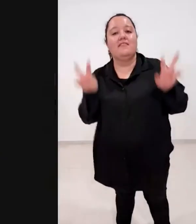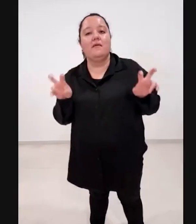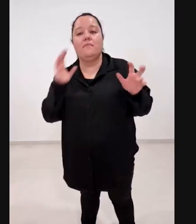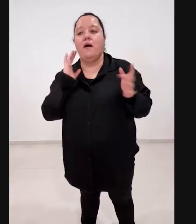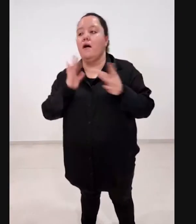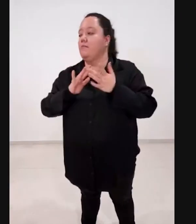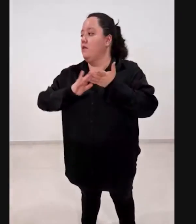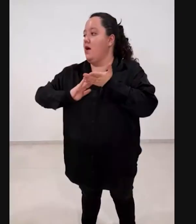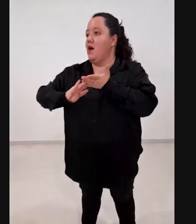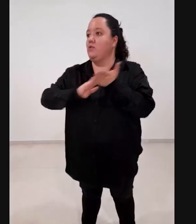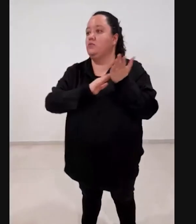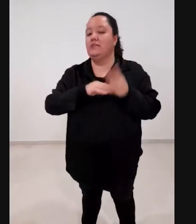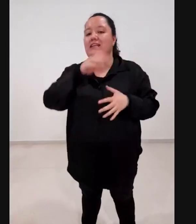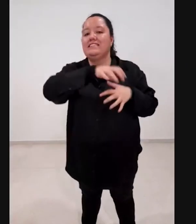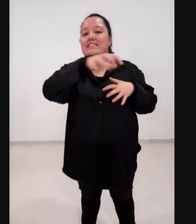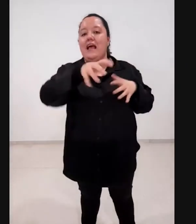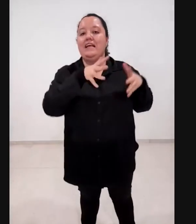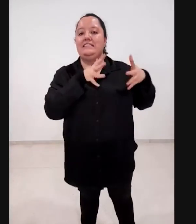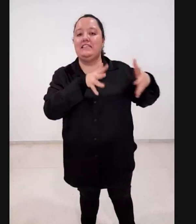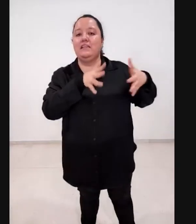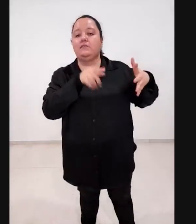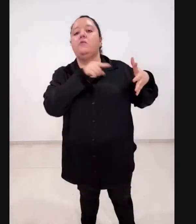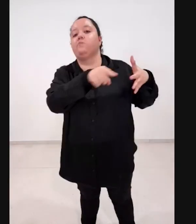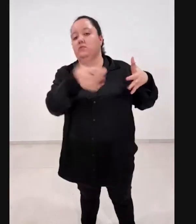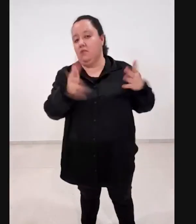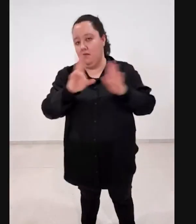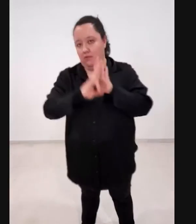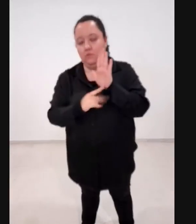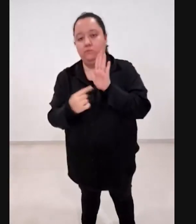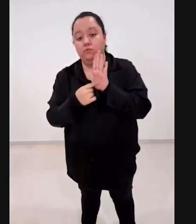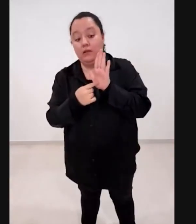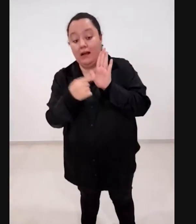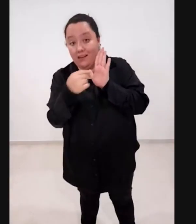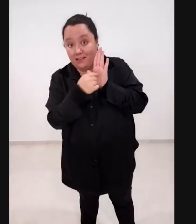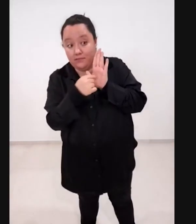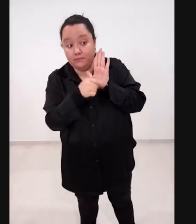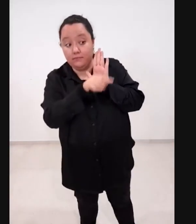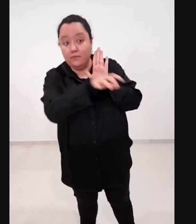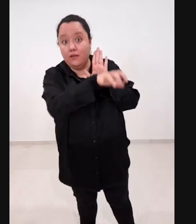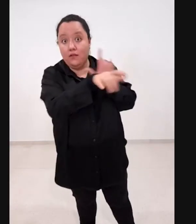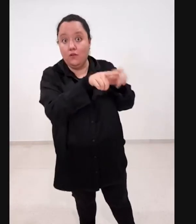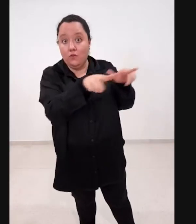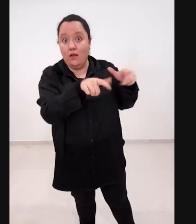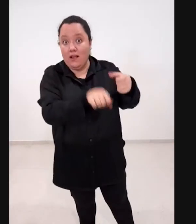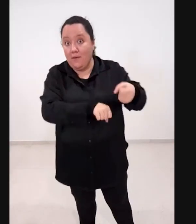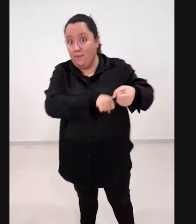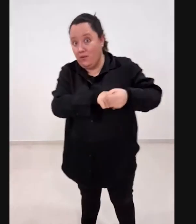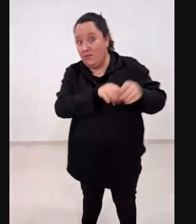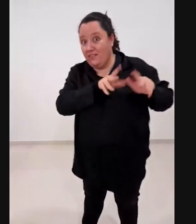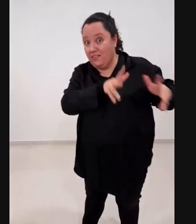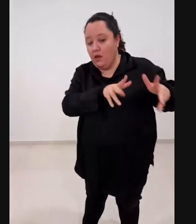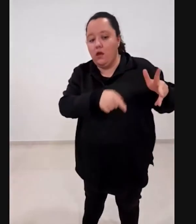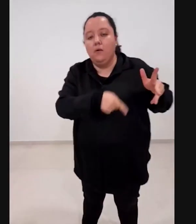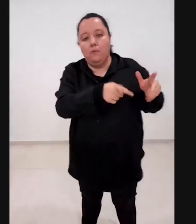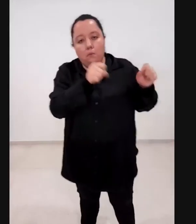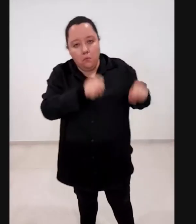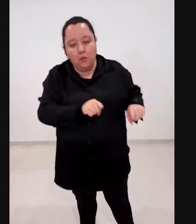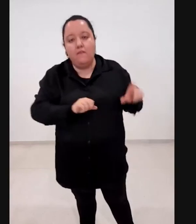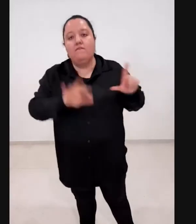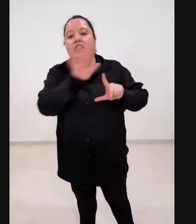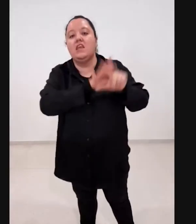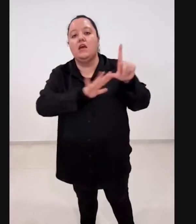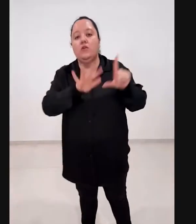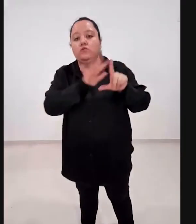de enseñanza en el apoyo que puedan utilizar vídeos